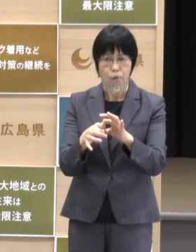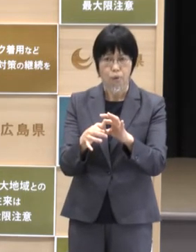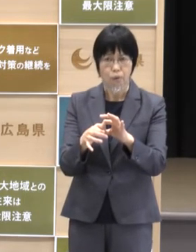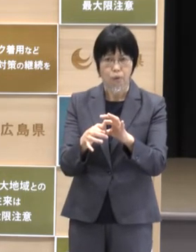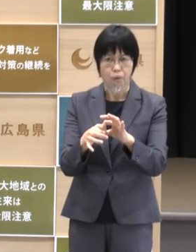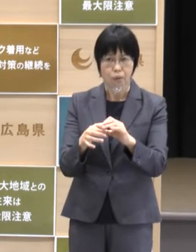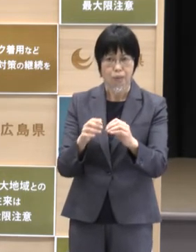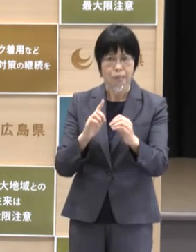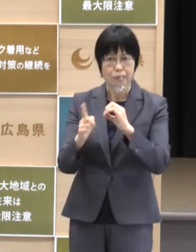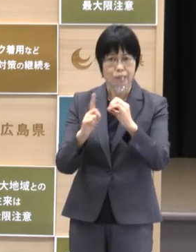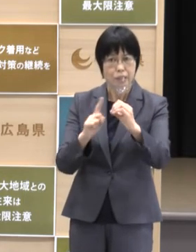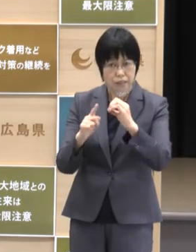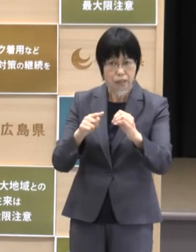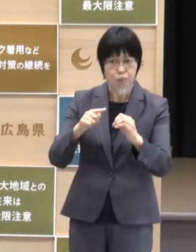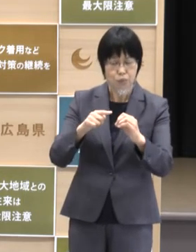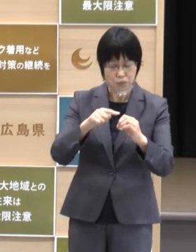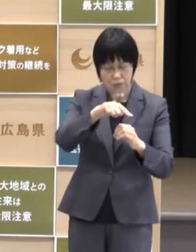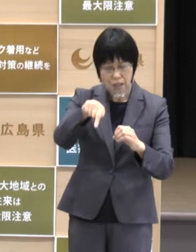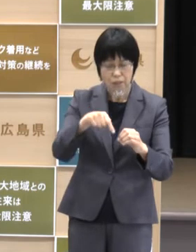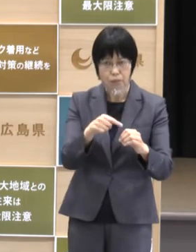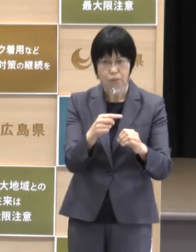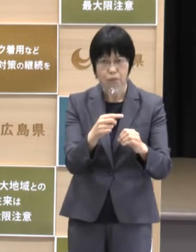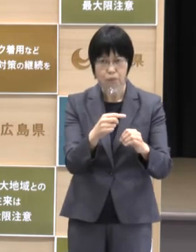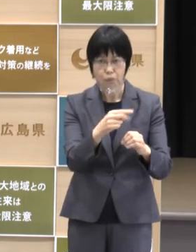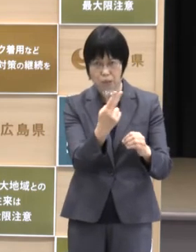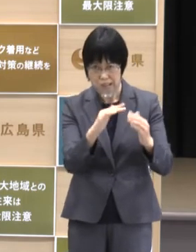このデジタル田園都市との関係というのが、